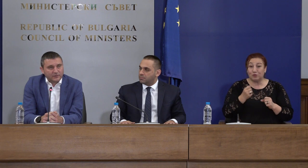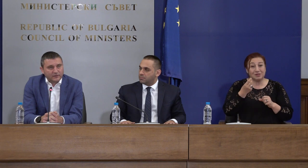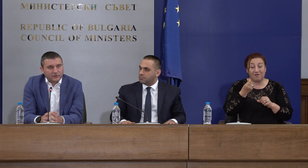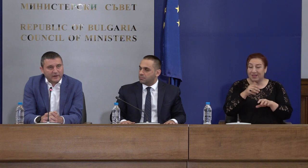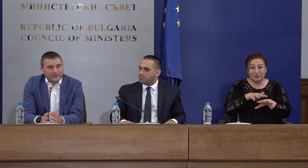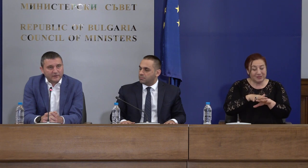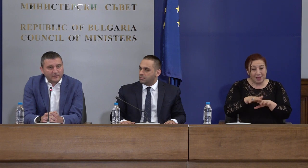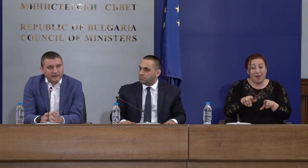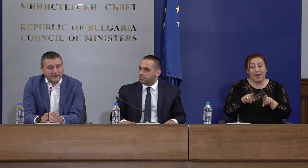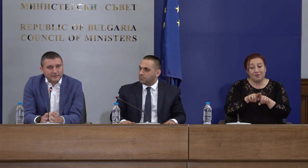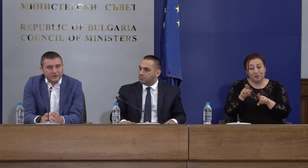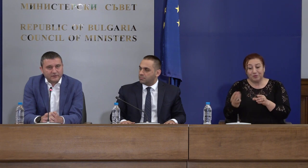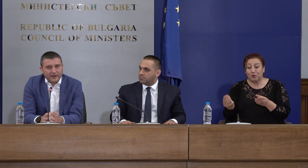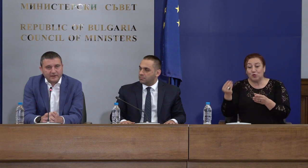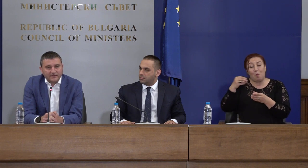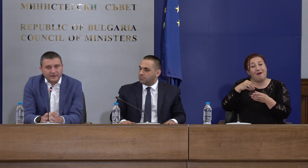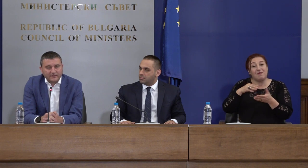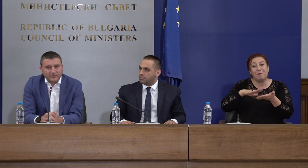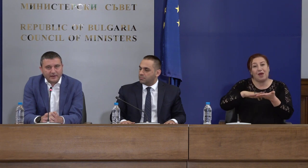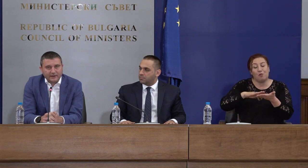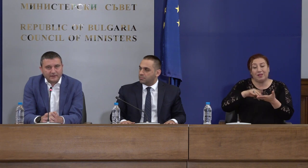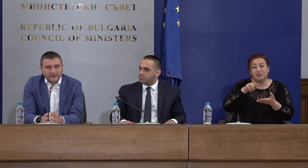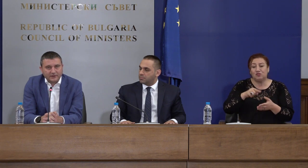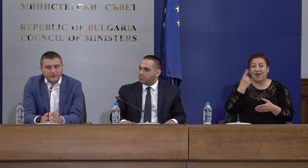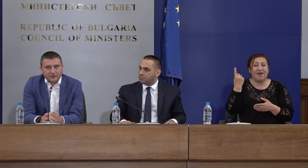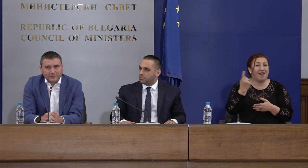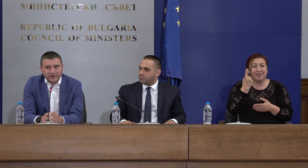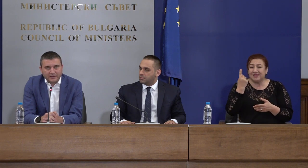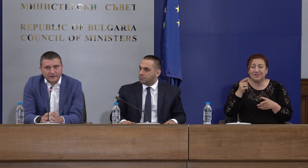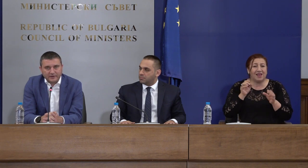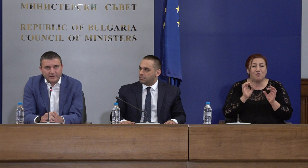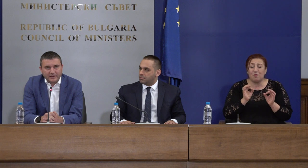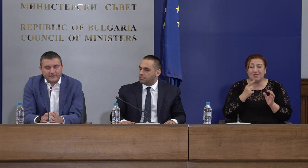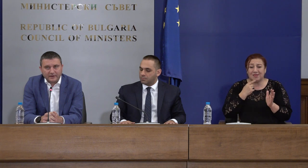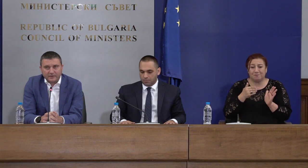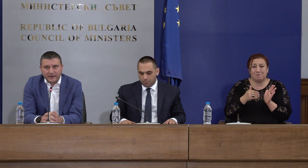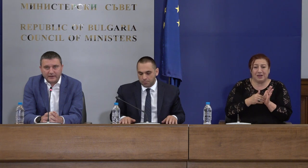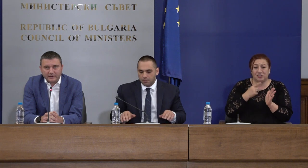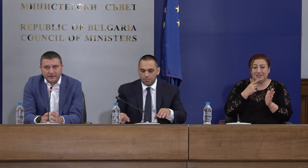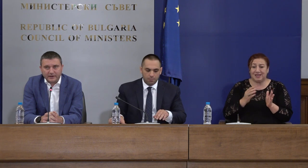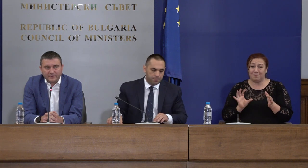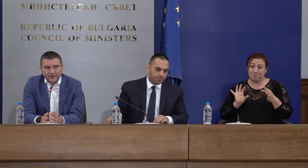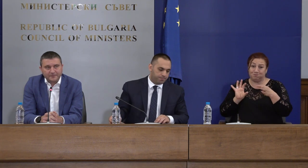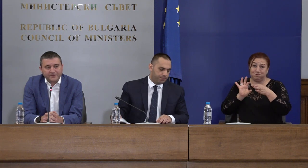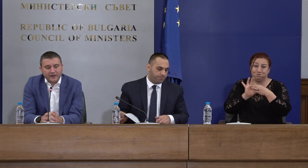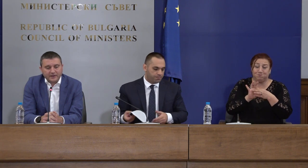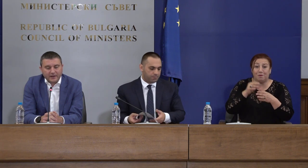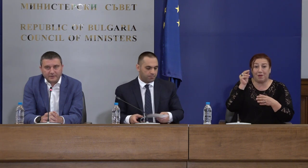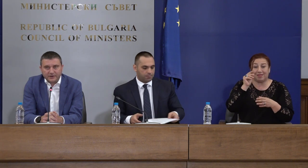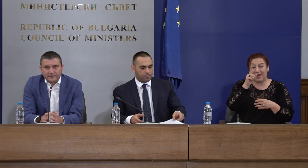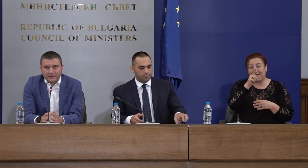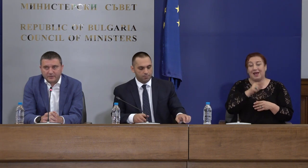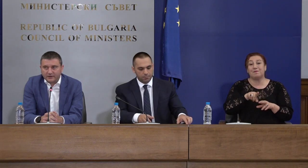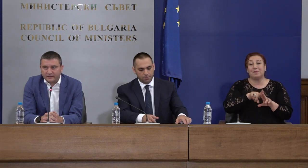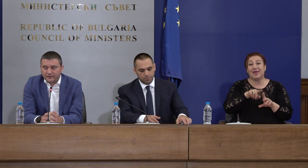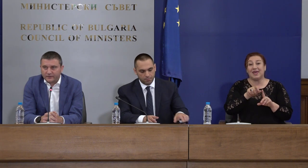ако към това добавим аргумента, че това е единствената в момента съществуваща пречка за присъединяване на България към ERM2, смятам,